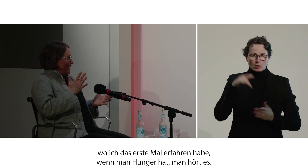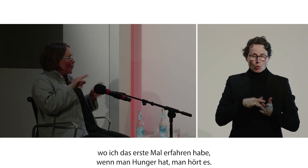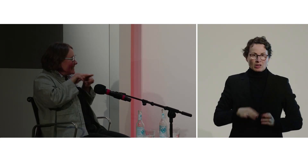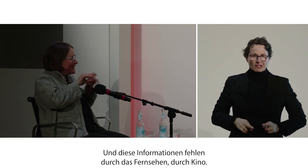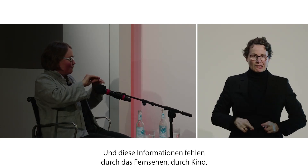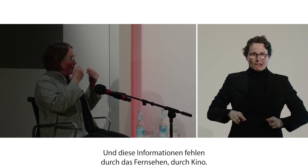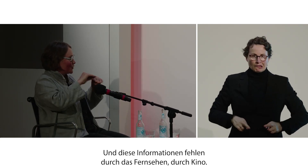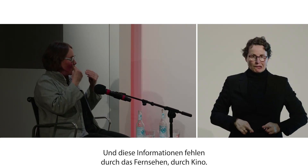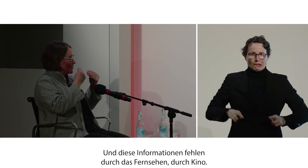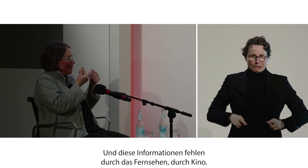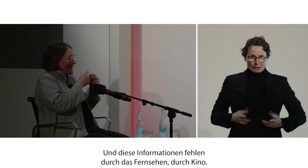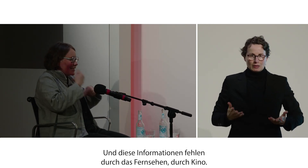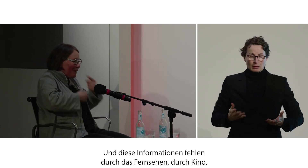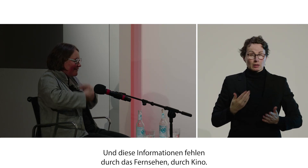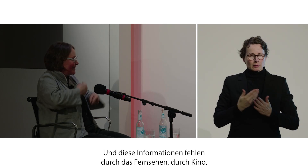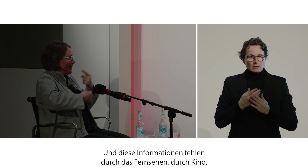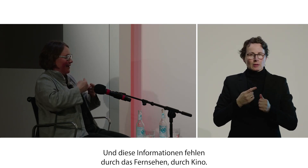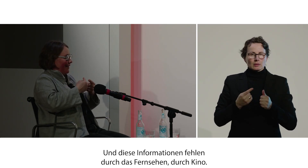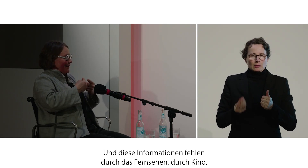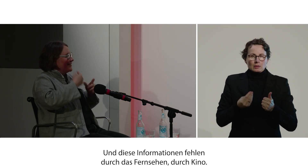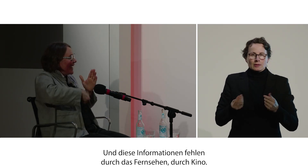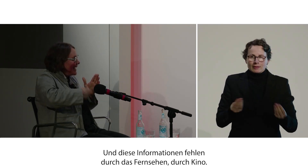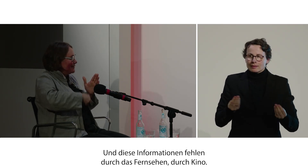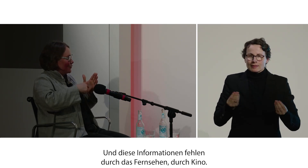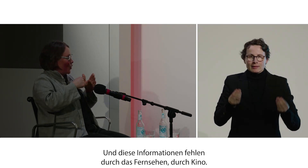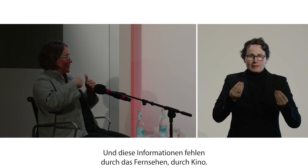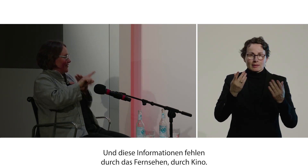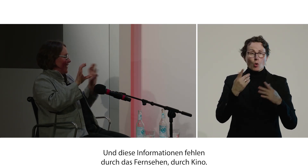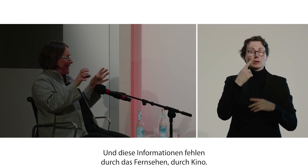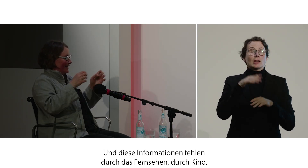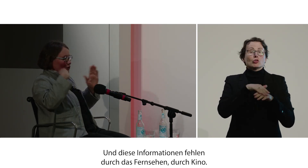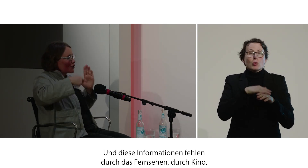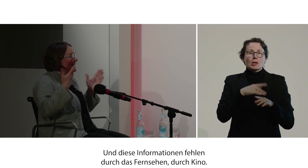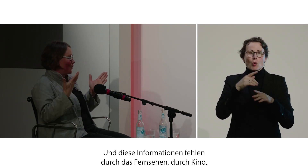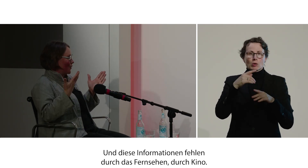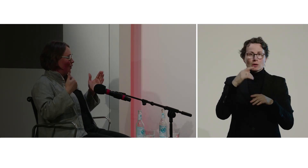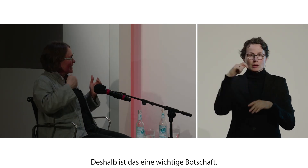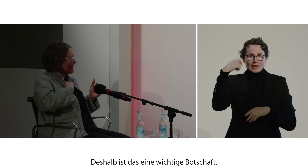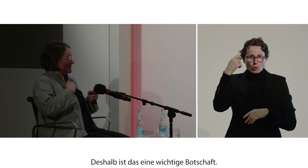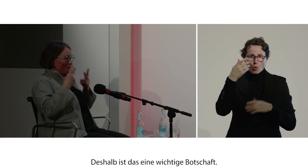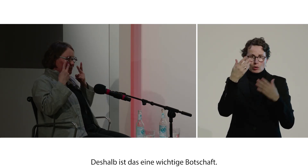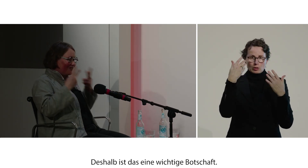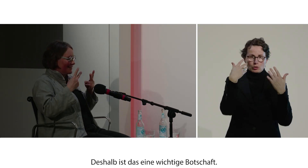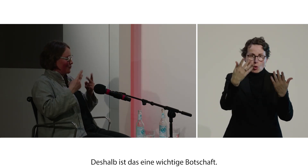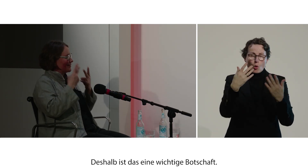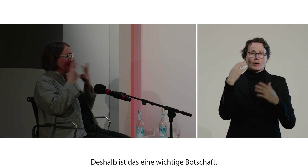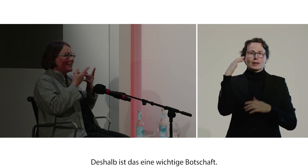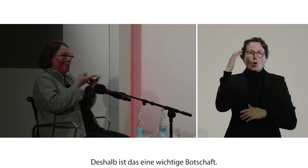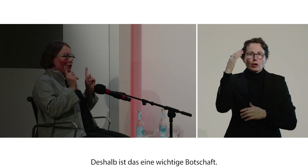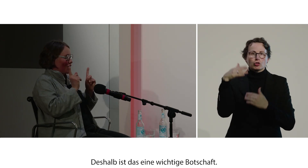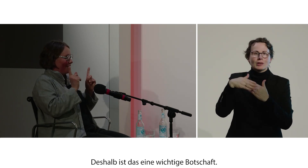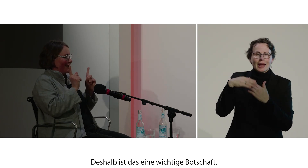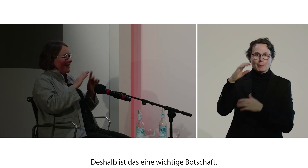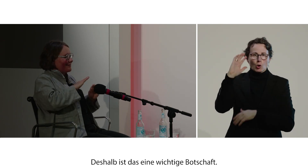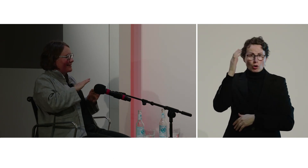man hört es. Und diese Informationen, merke ich immer wieder, die fehlen durch das Fernsehen, durch Kino. Und deswegen ist das für mich wichtig, das ist eine